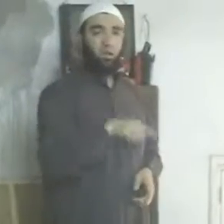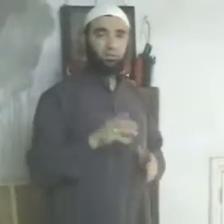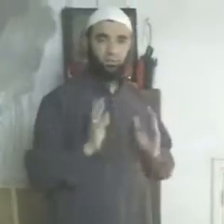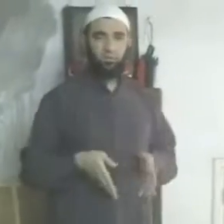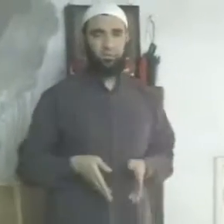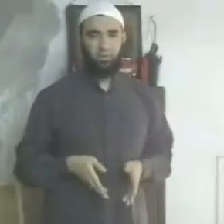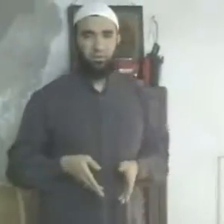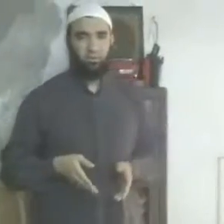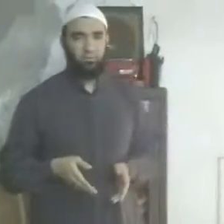أدعو أن